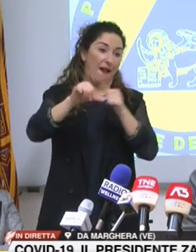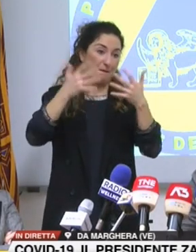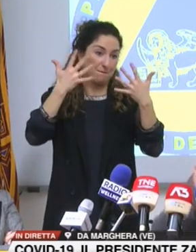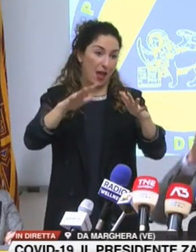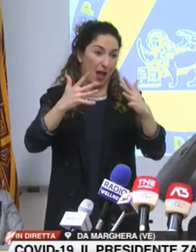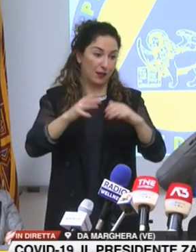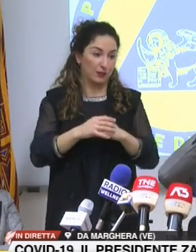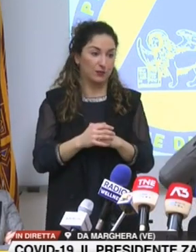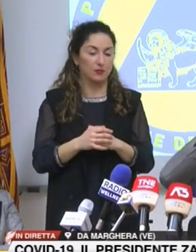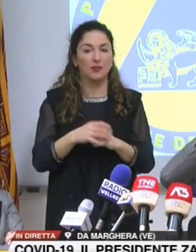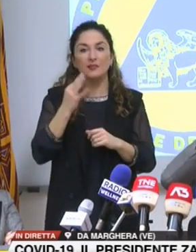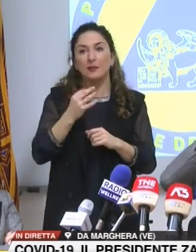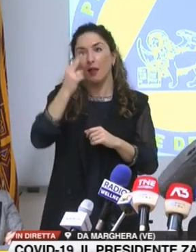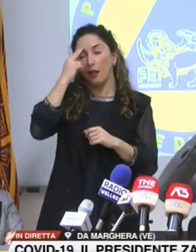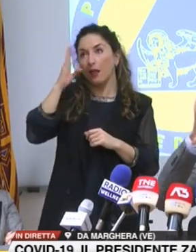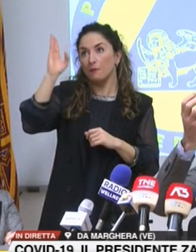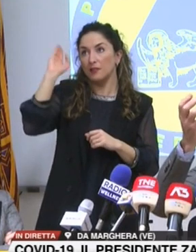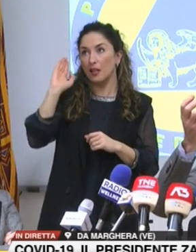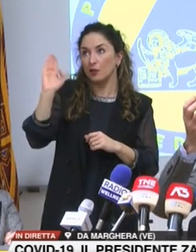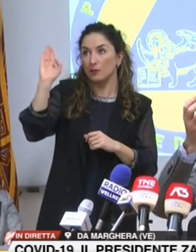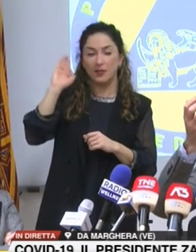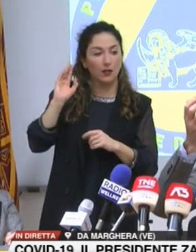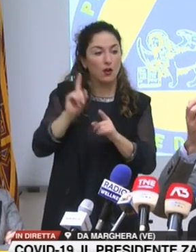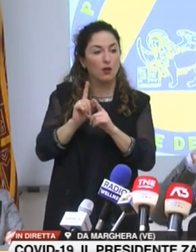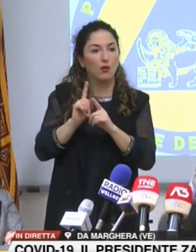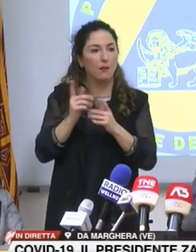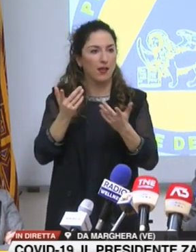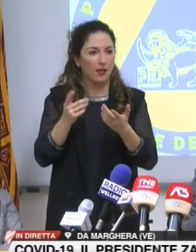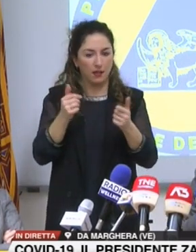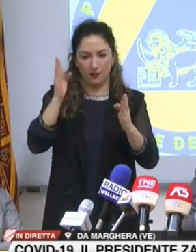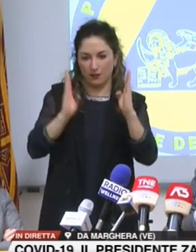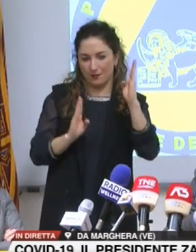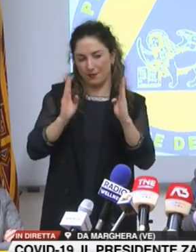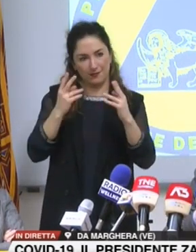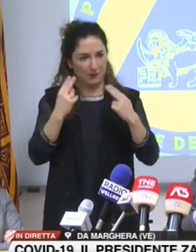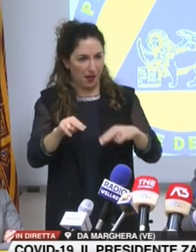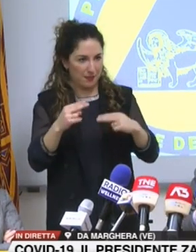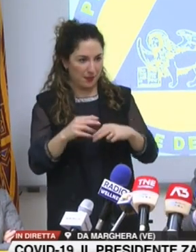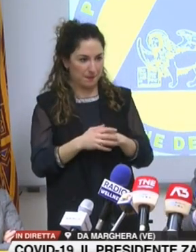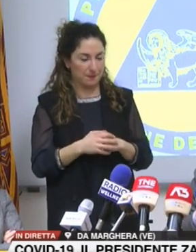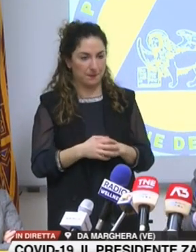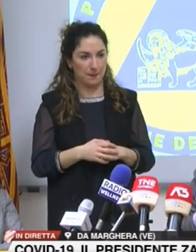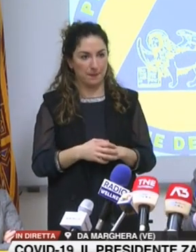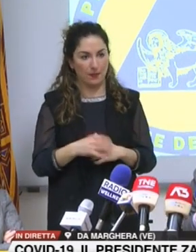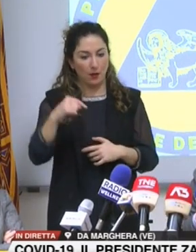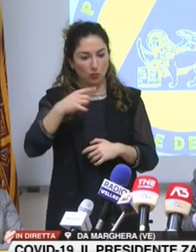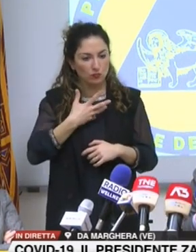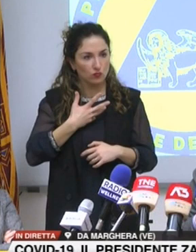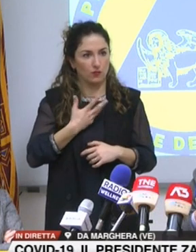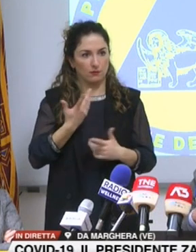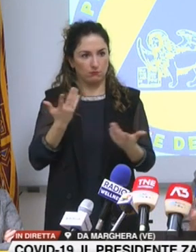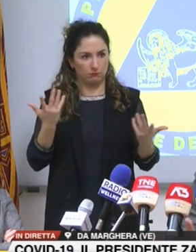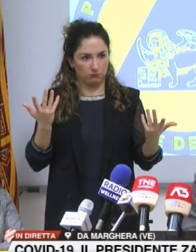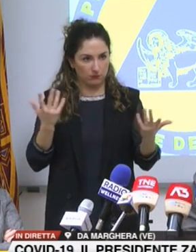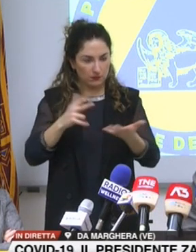vorrei che si citassero sempre questi elementi del passato come elementi di virtuosità. Oggi noi abbiamo un controllo e diamo